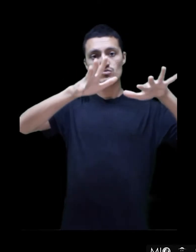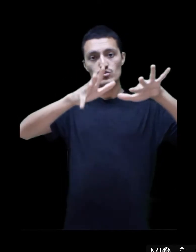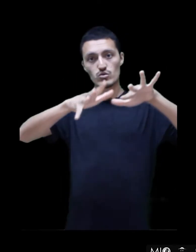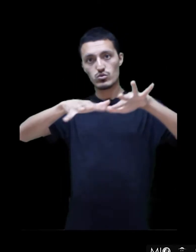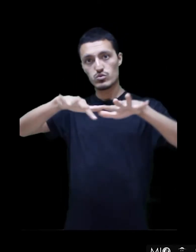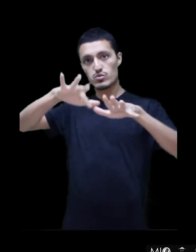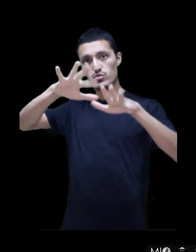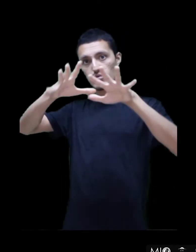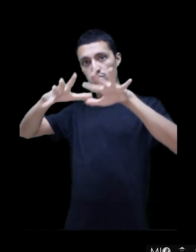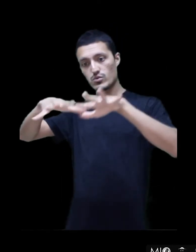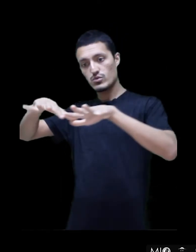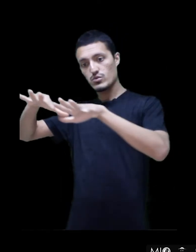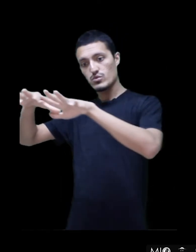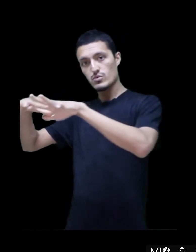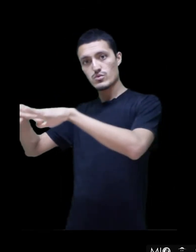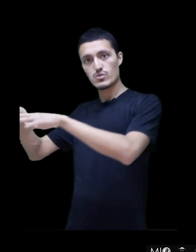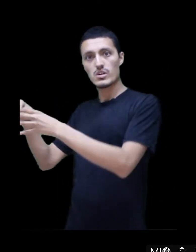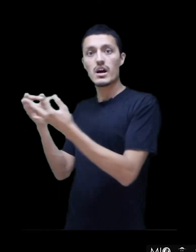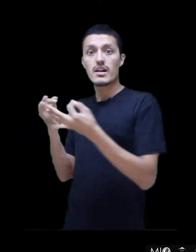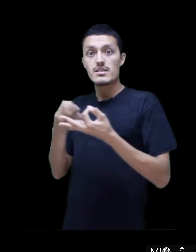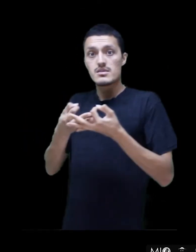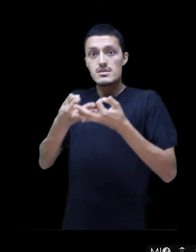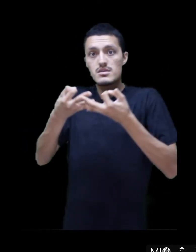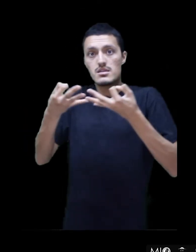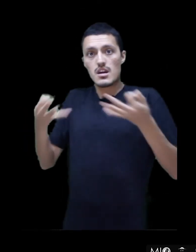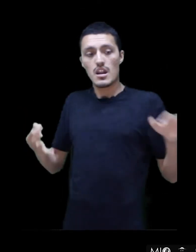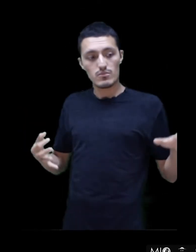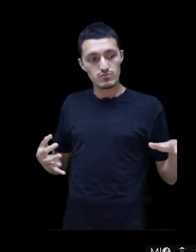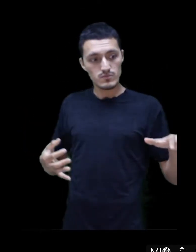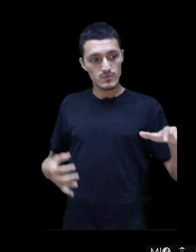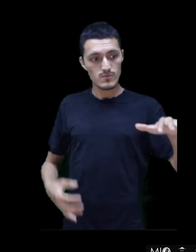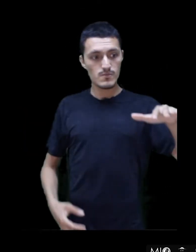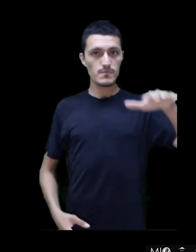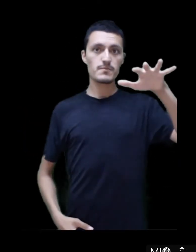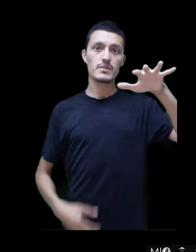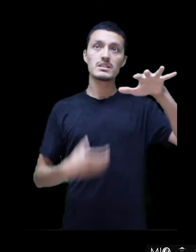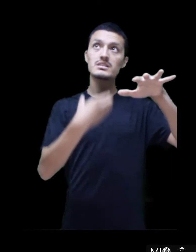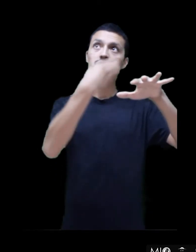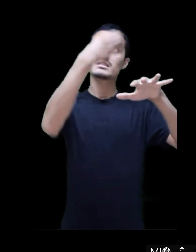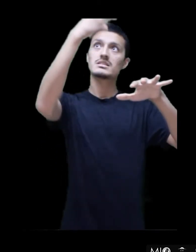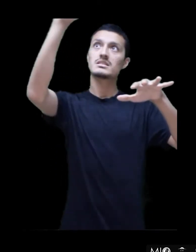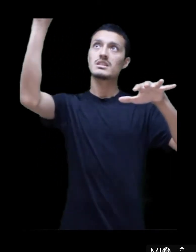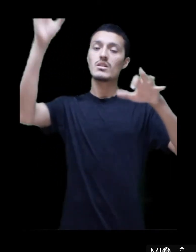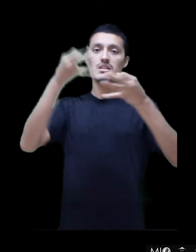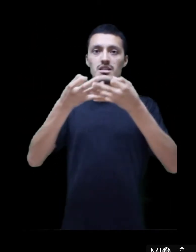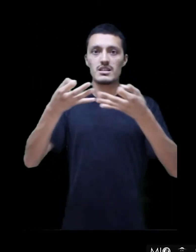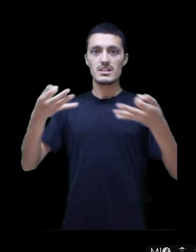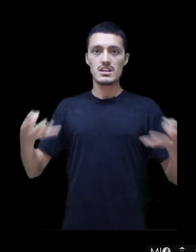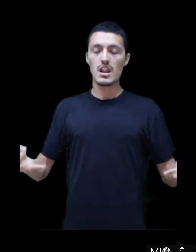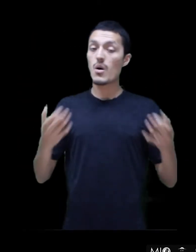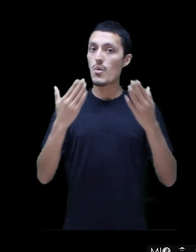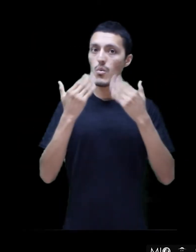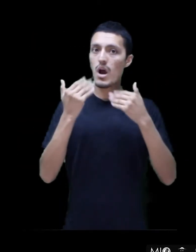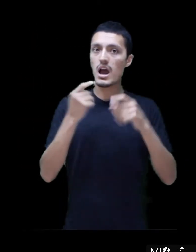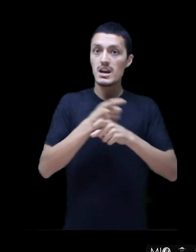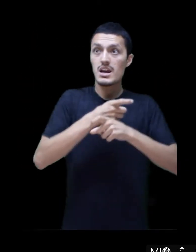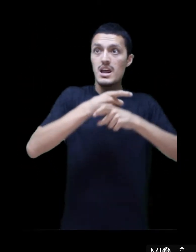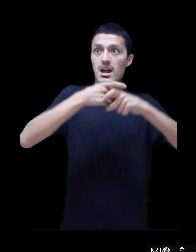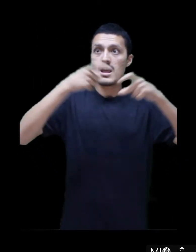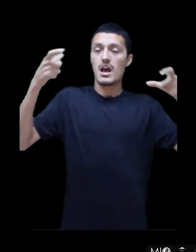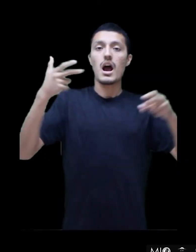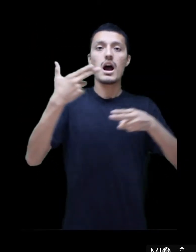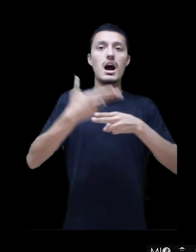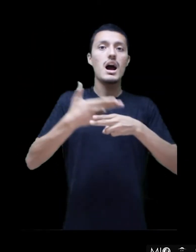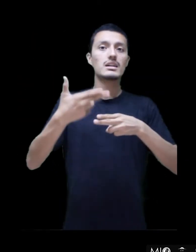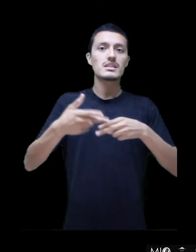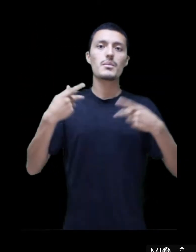que esta agua se retire y la tierra se afirme, que amanezca en el cielo y en la tierra, porque no habrá grandeza